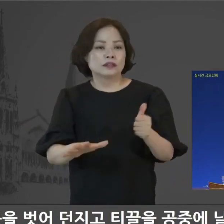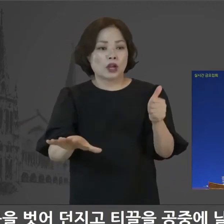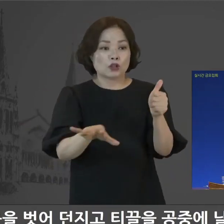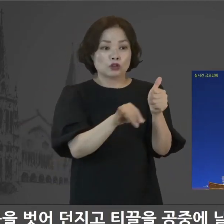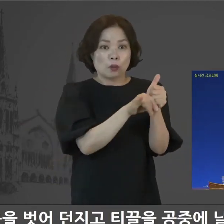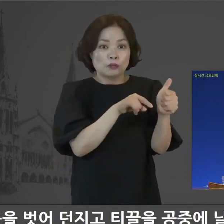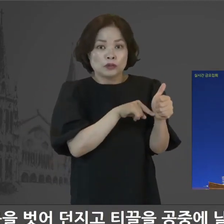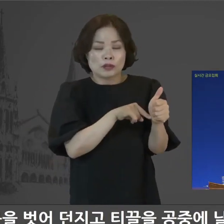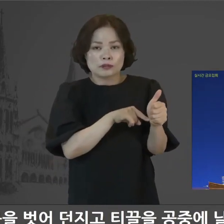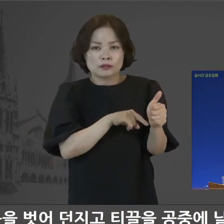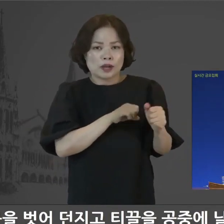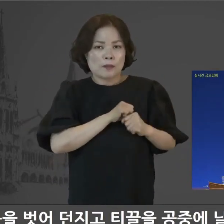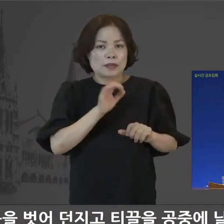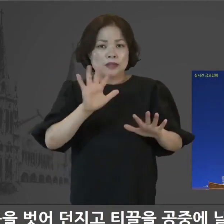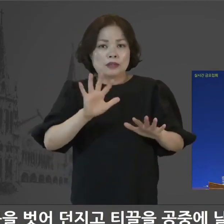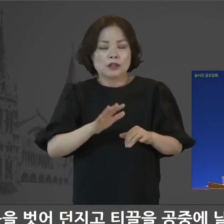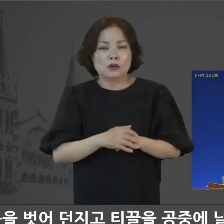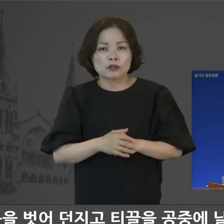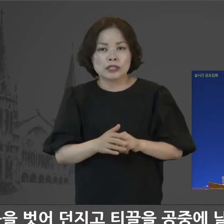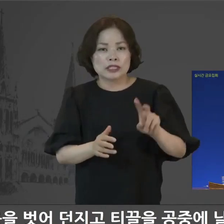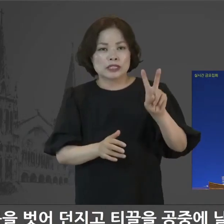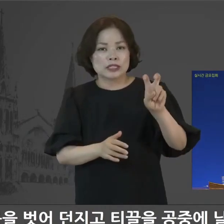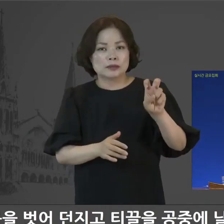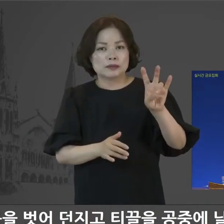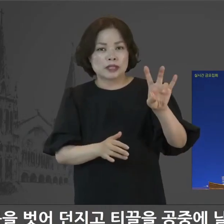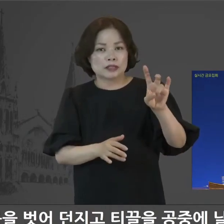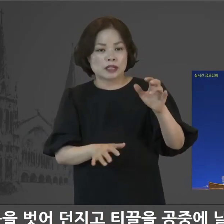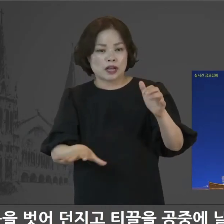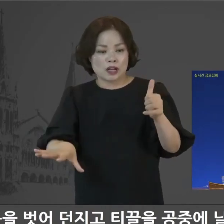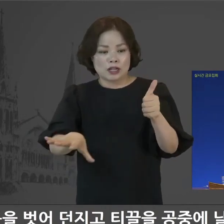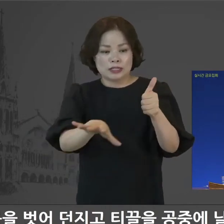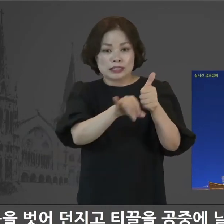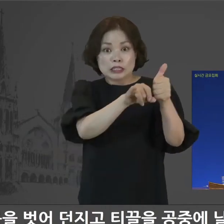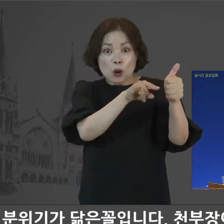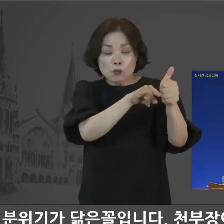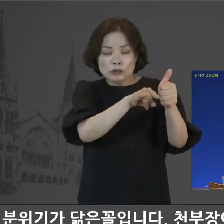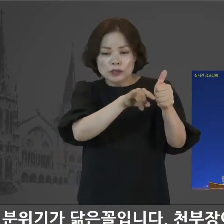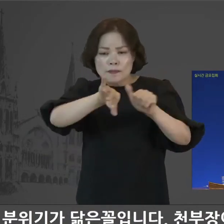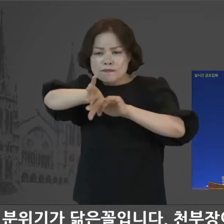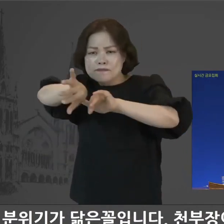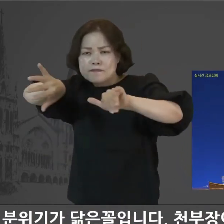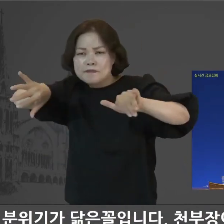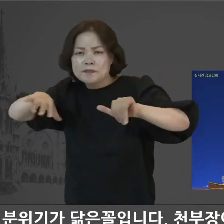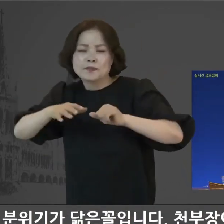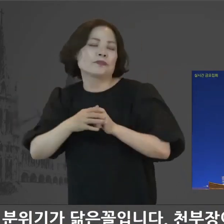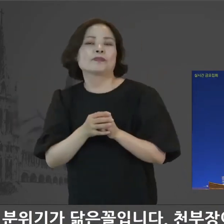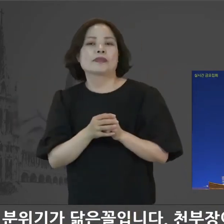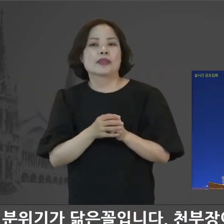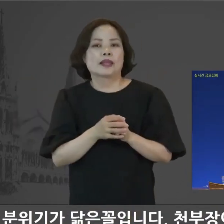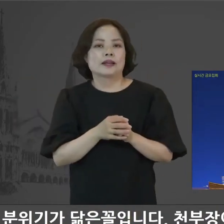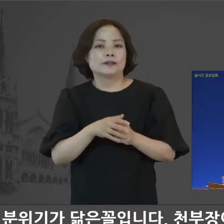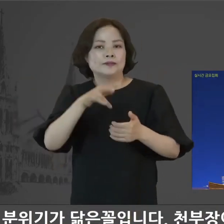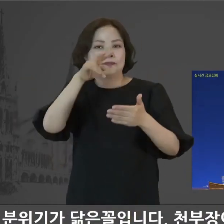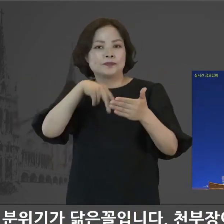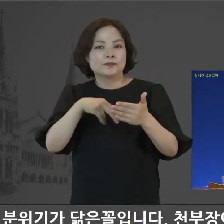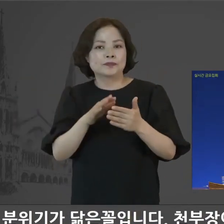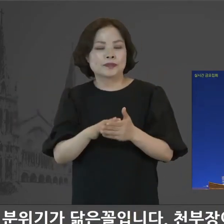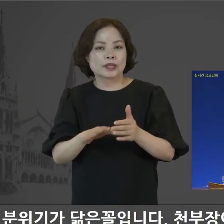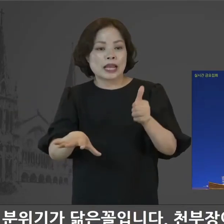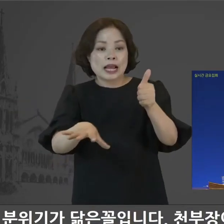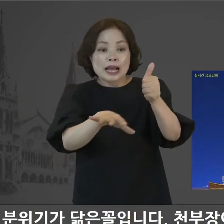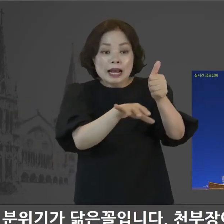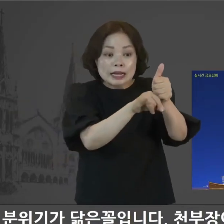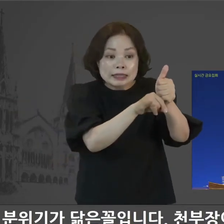수가 없었죠. 24절 이제 천부장이 개입을 또 하는 겁니다. 24절 제가 읽어드릴게요.